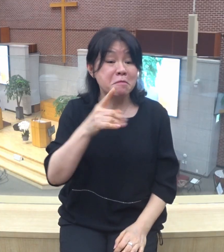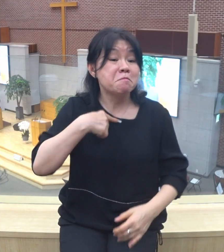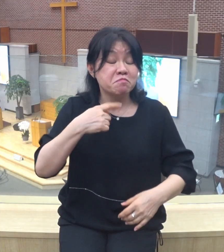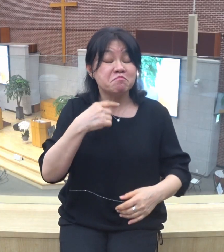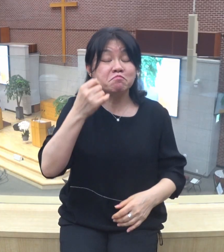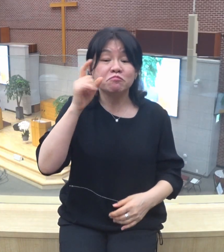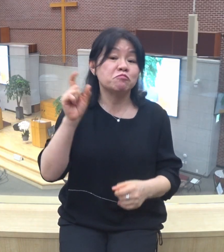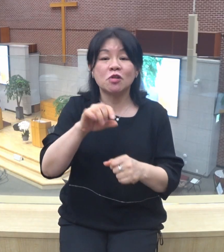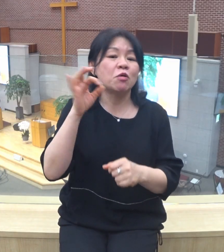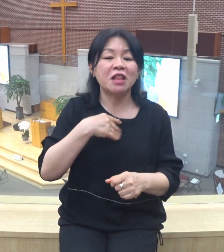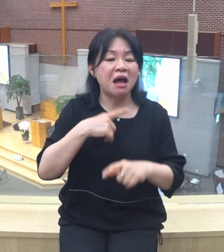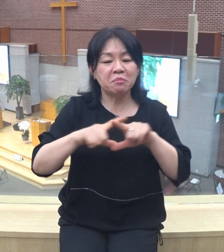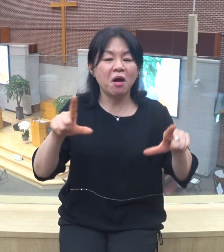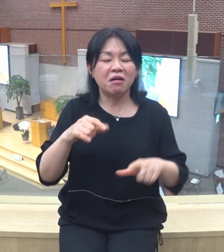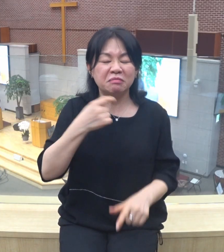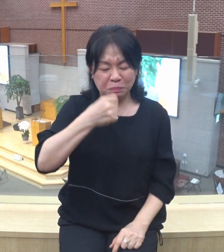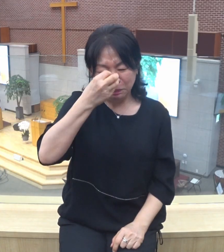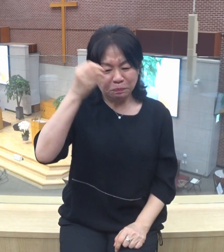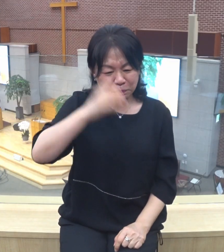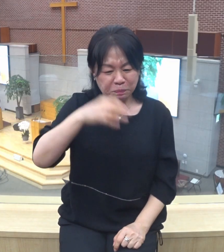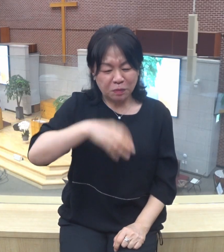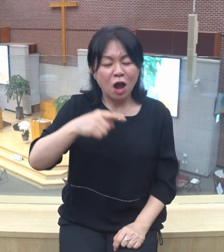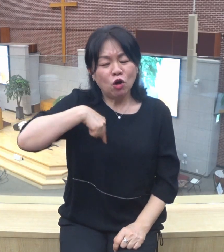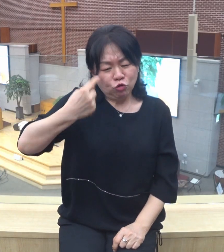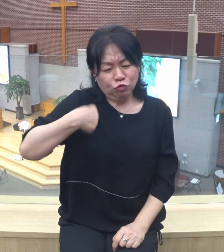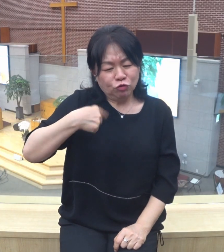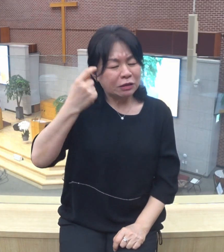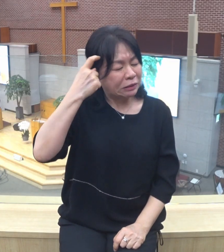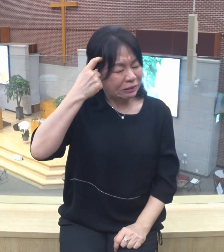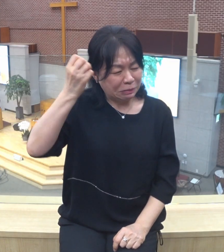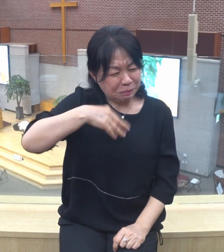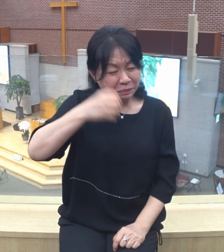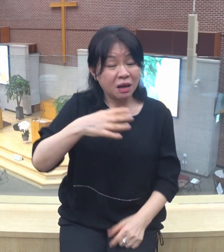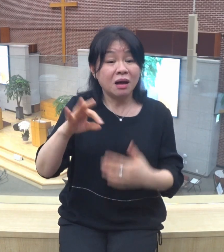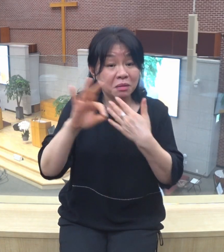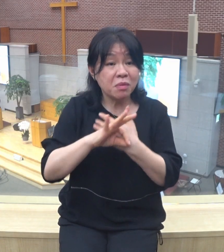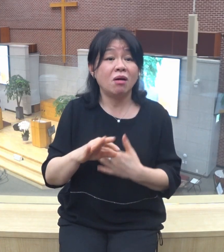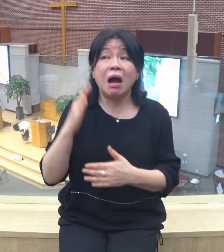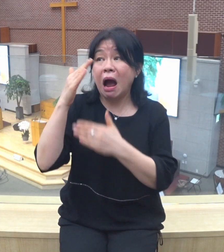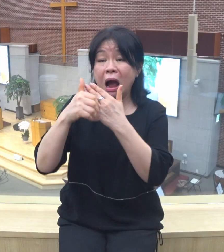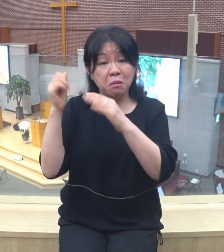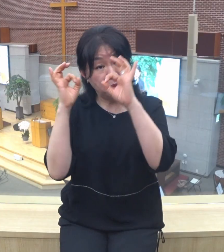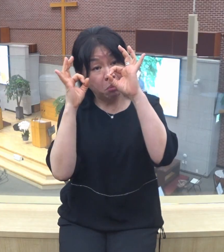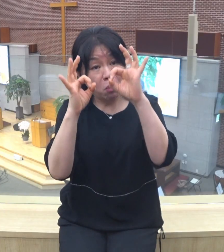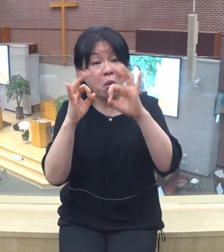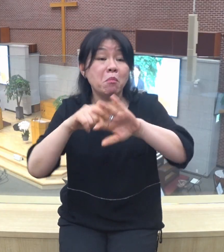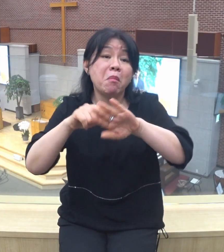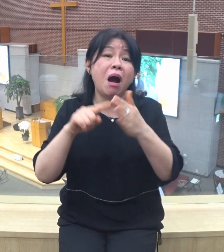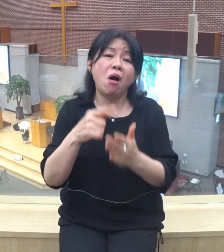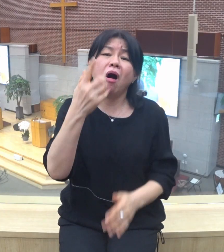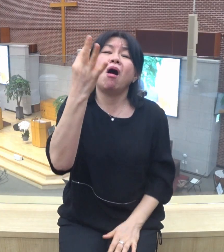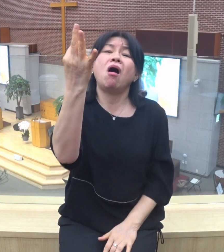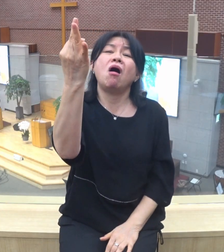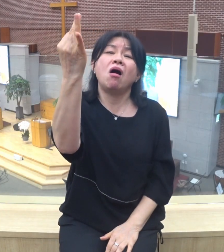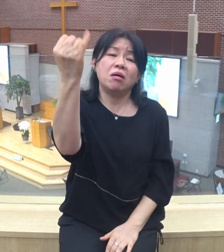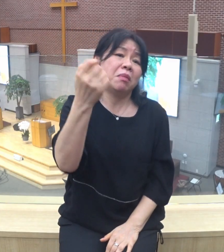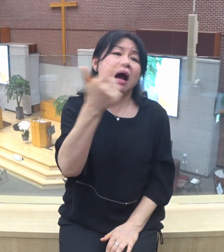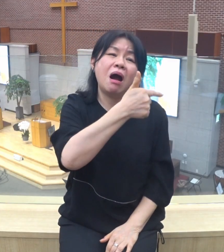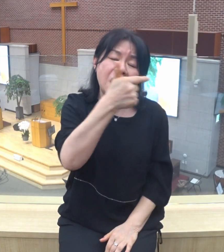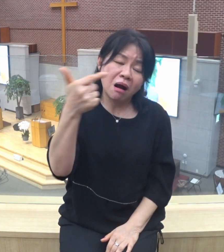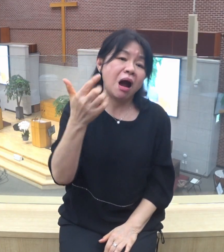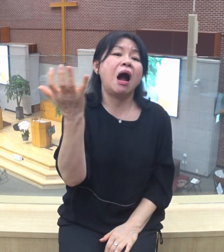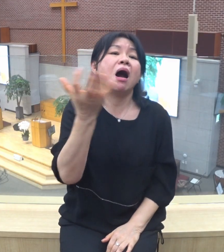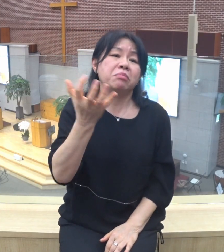않고 나는 별로야 라고 천하게 여긴다면 하나님께서 얼마나 마음이 아프시겠습니까? 하나님께서 안타까워하실